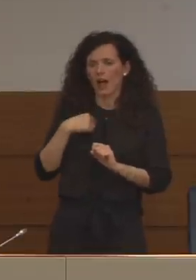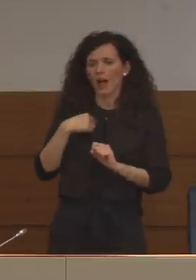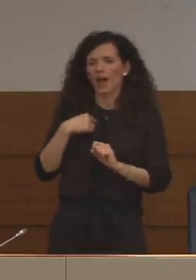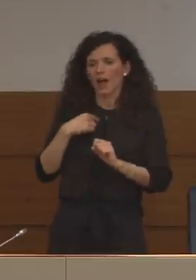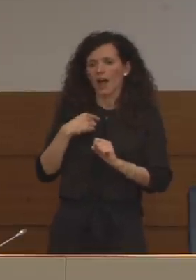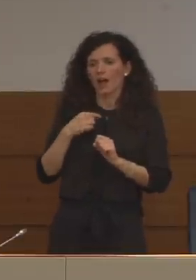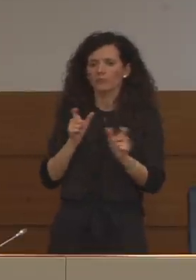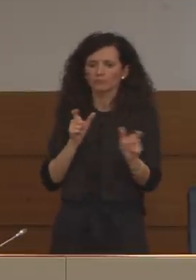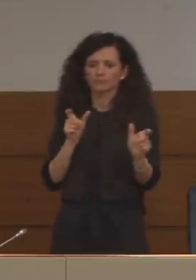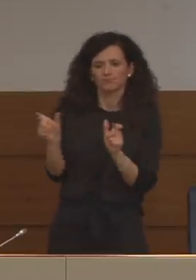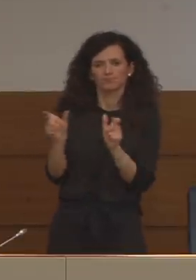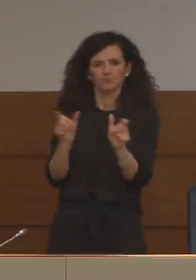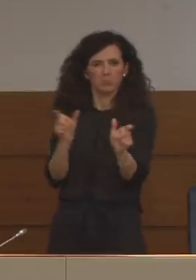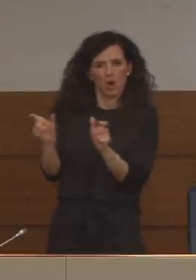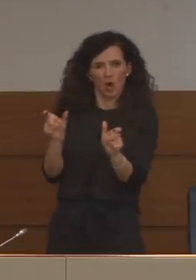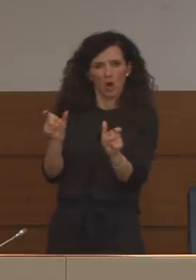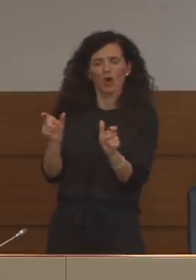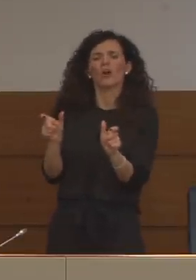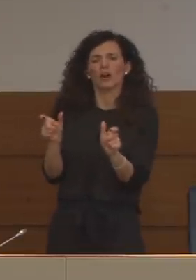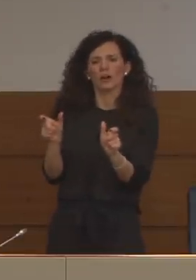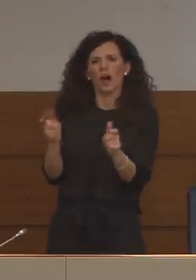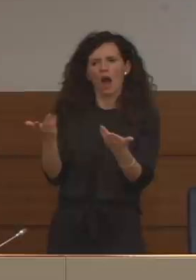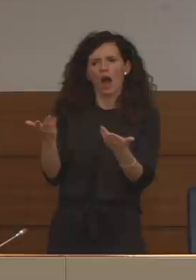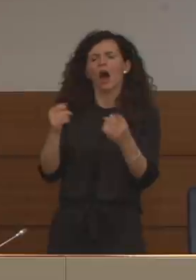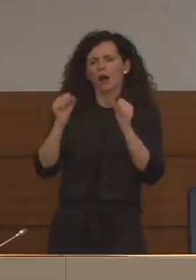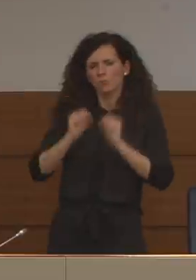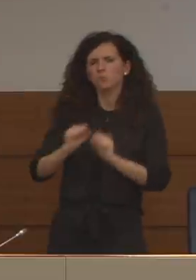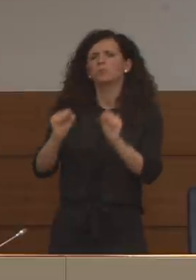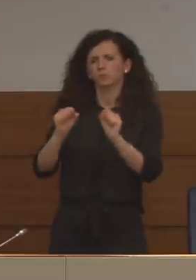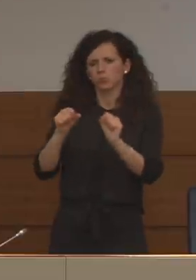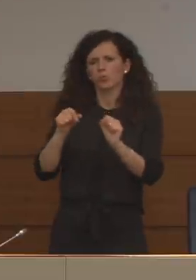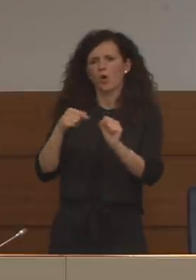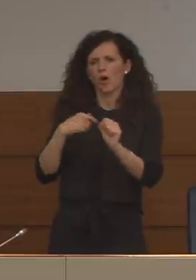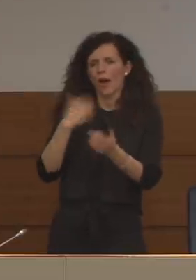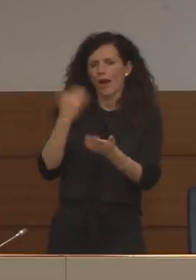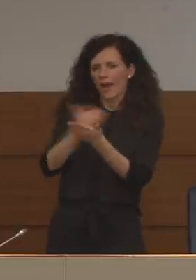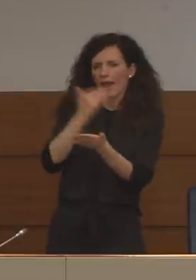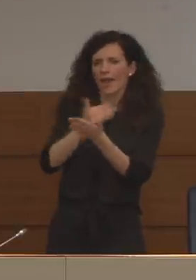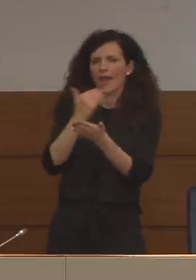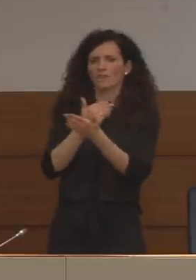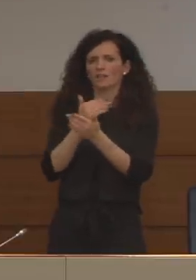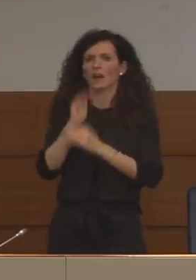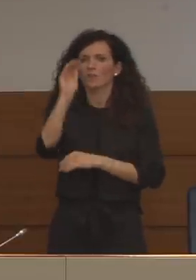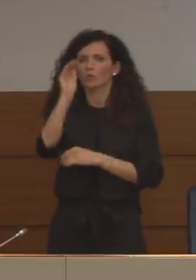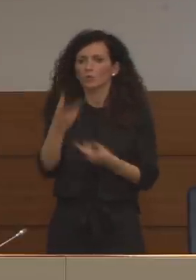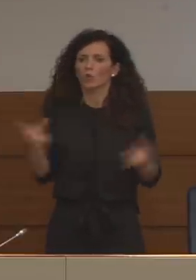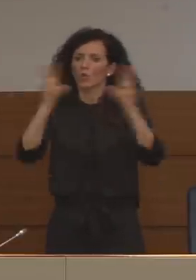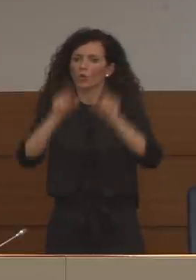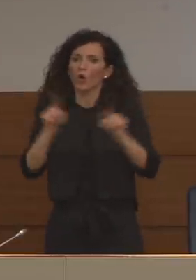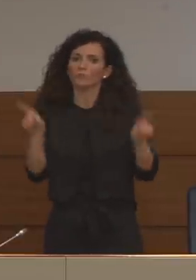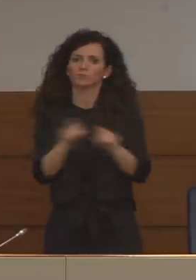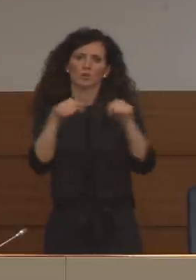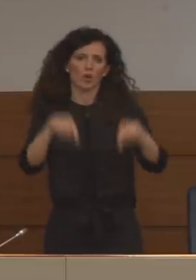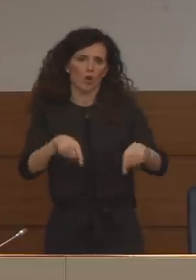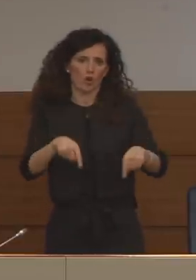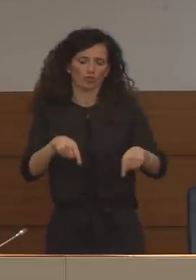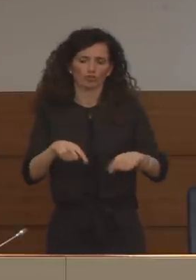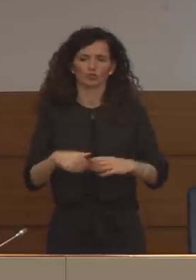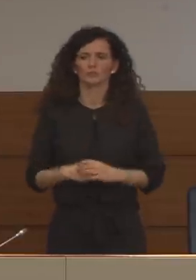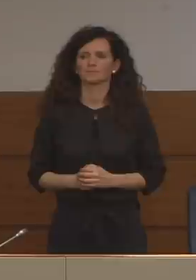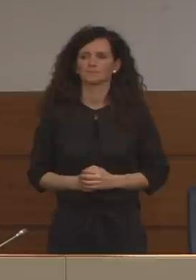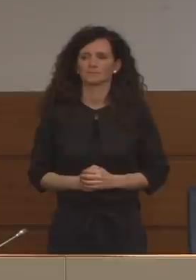riusciremo a evitare eventuali altri episodi come quelli che stiamo vivendo